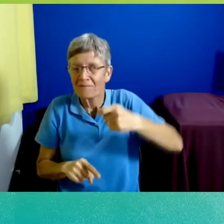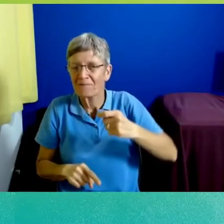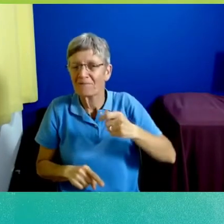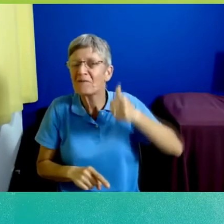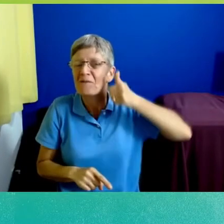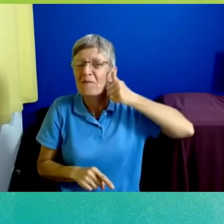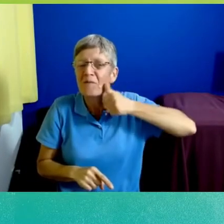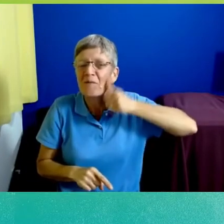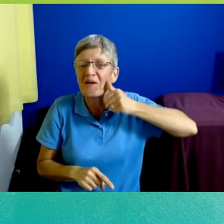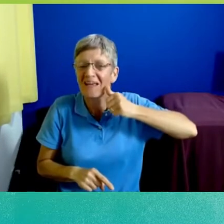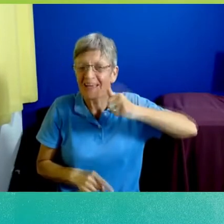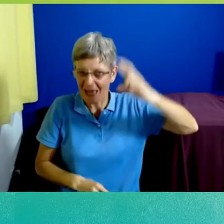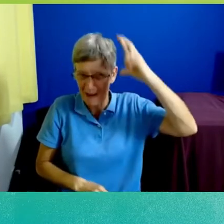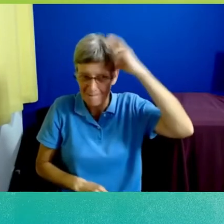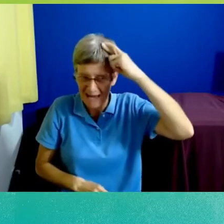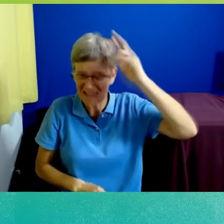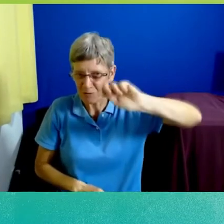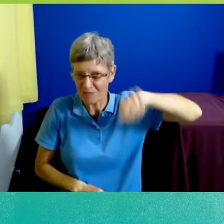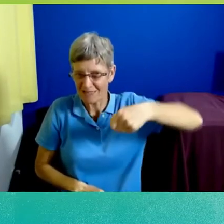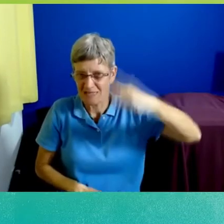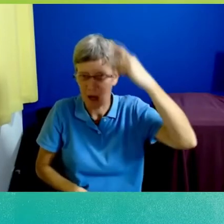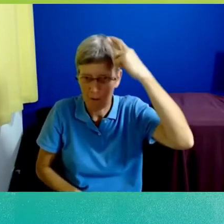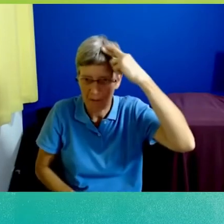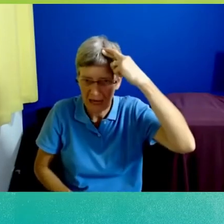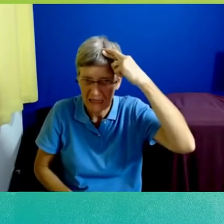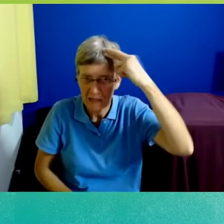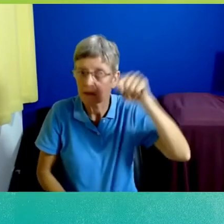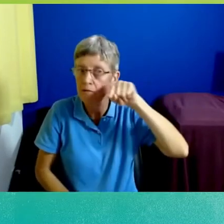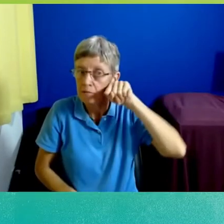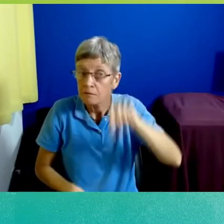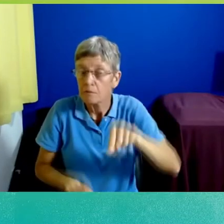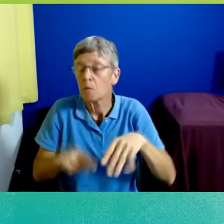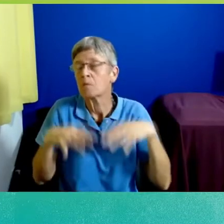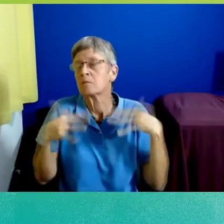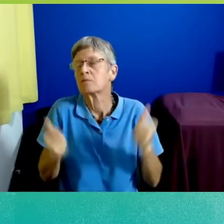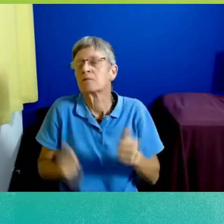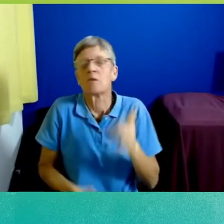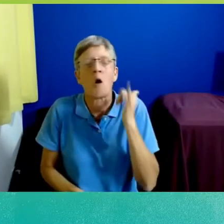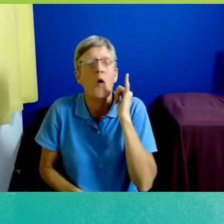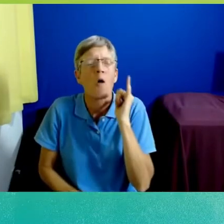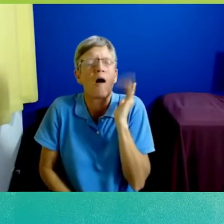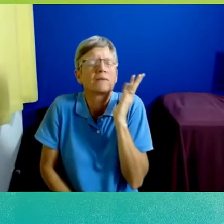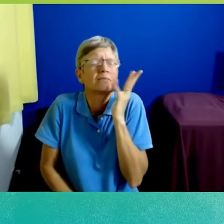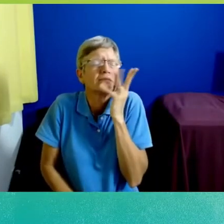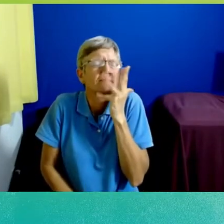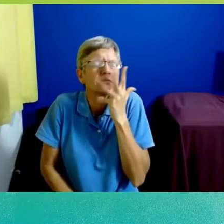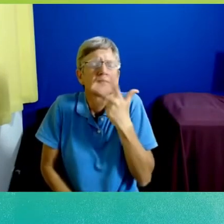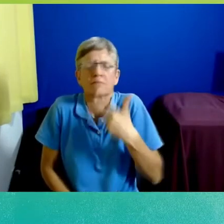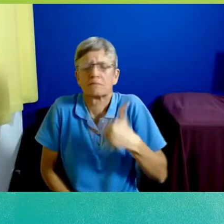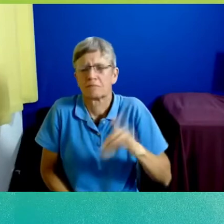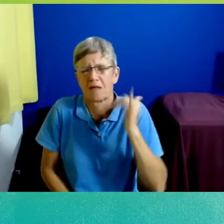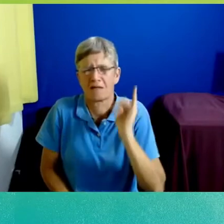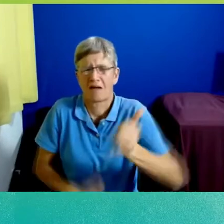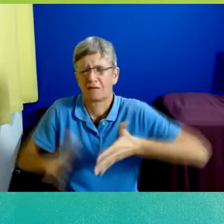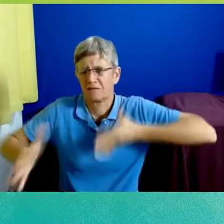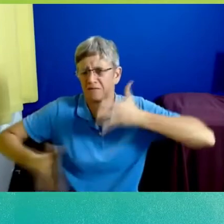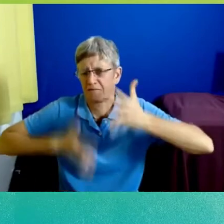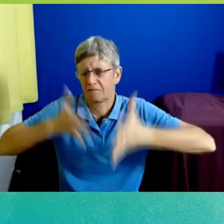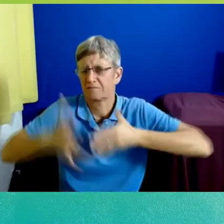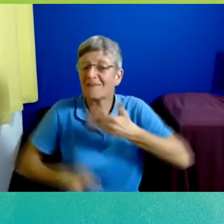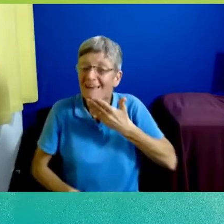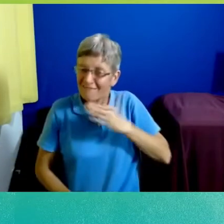Então, a gente pode ali demonstrar a imagem, né? Veja o sinal aí de